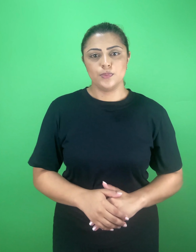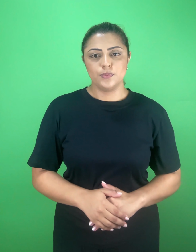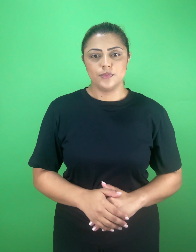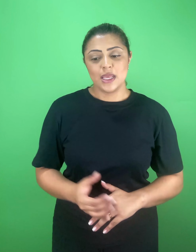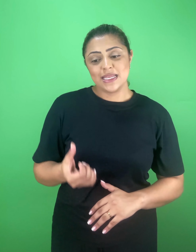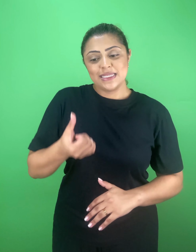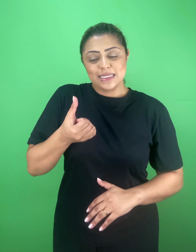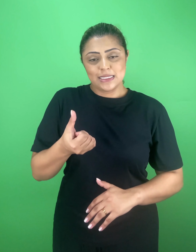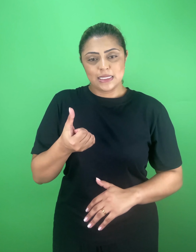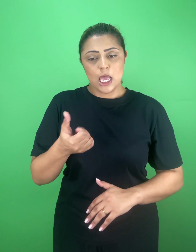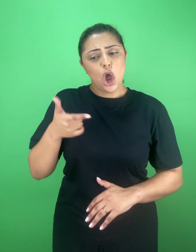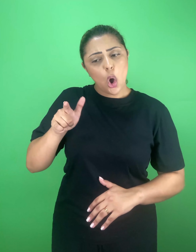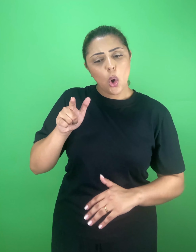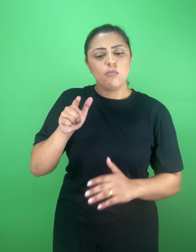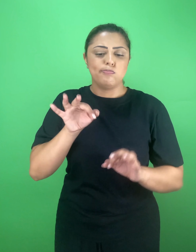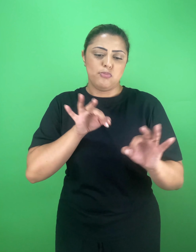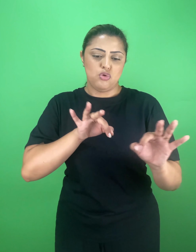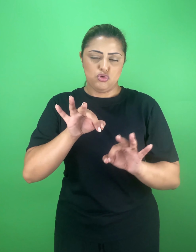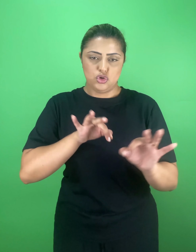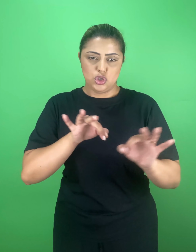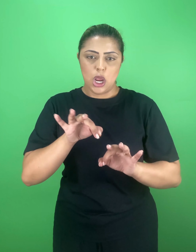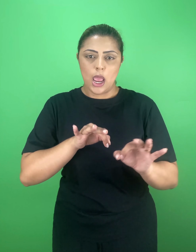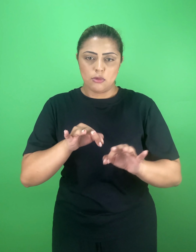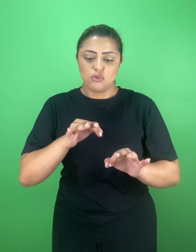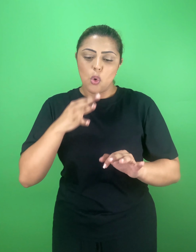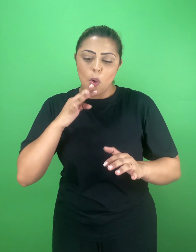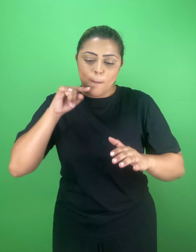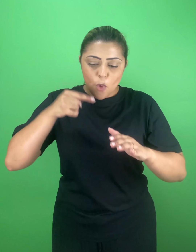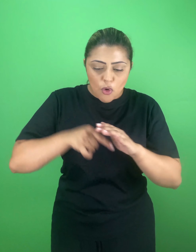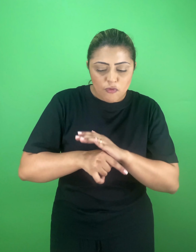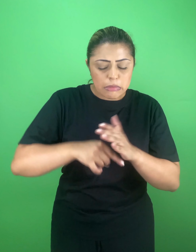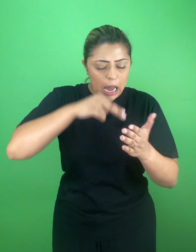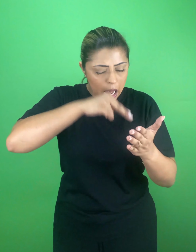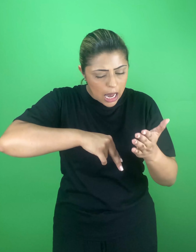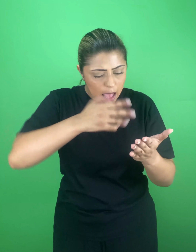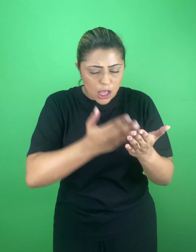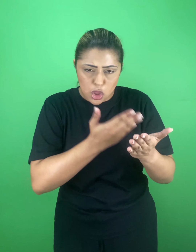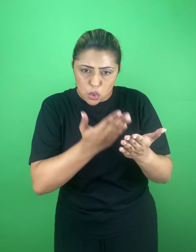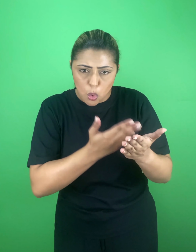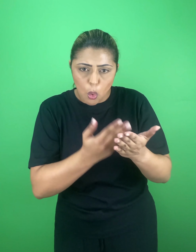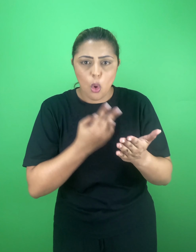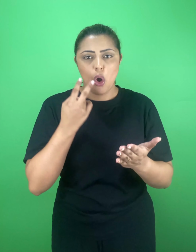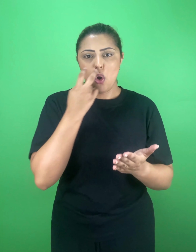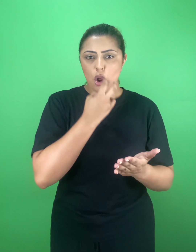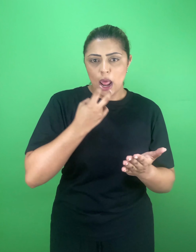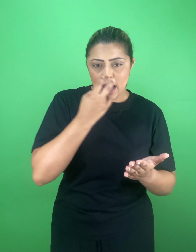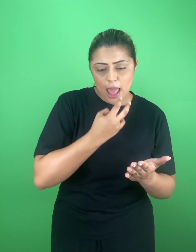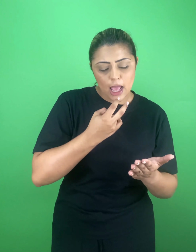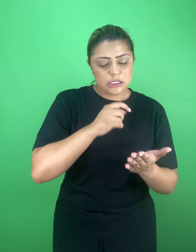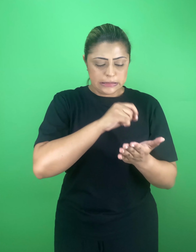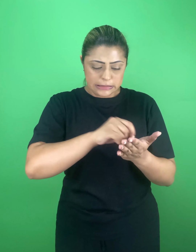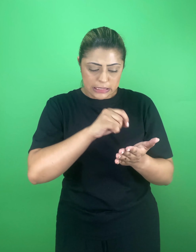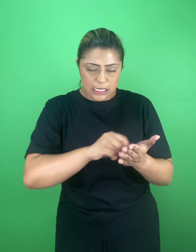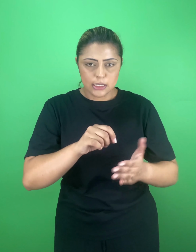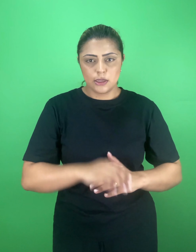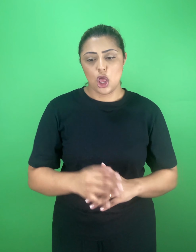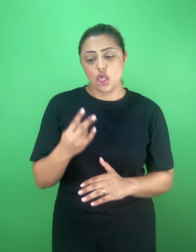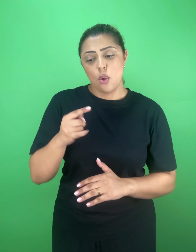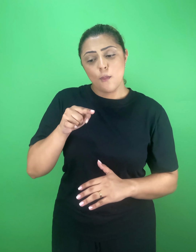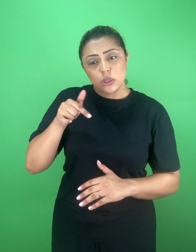Outro projeto com predominância nas áreas de leitura, escrita e oralidade 2. 7. Patrimônio